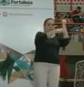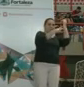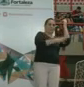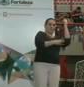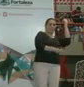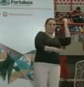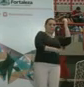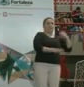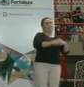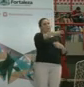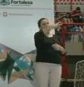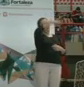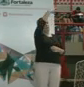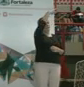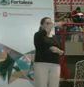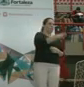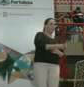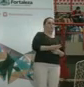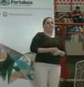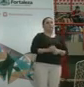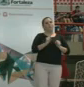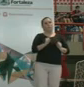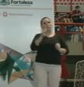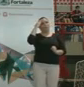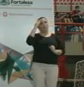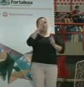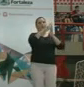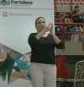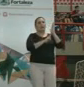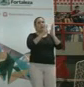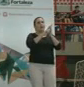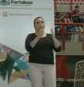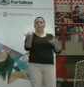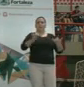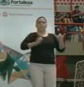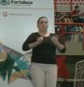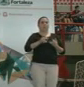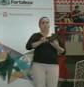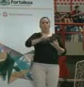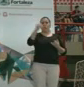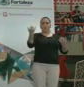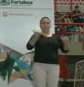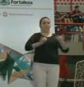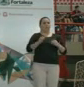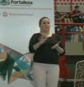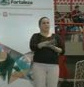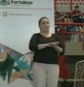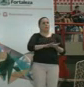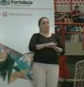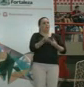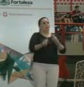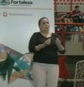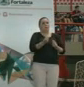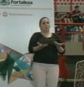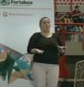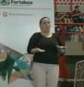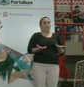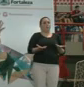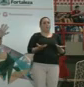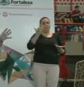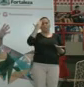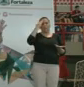Sim, pode entender isso como regra. Pedro, e por que ninguém nunca disse isso para a gente? Não sei. Né?